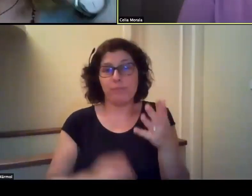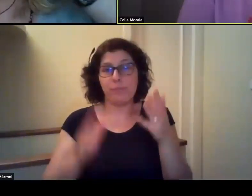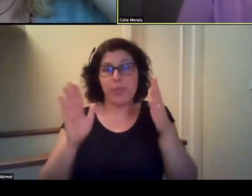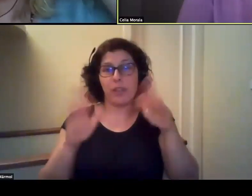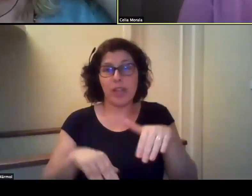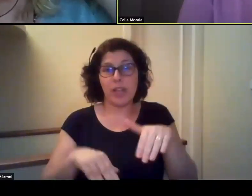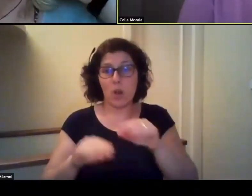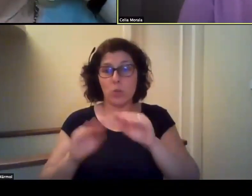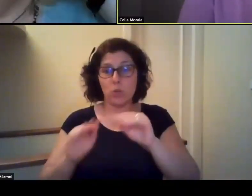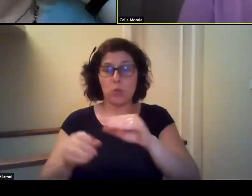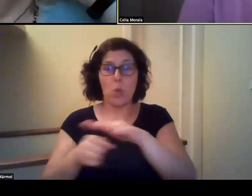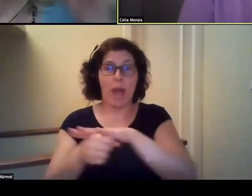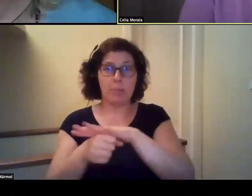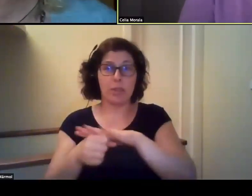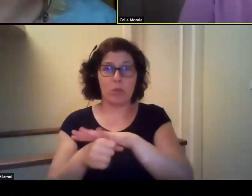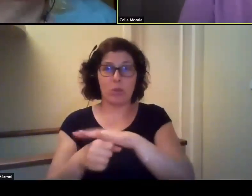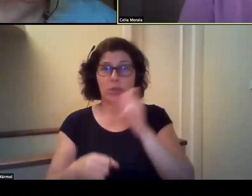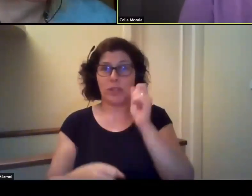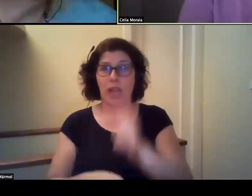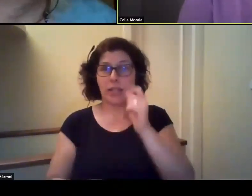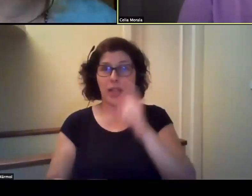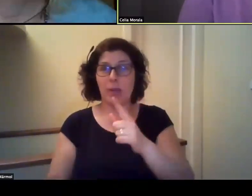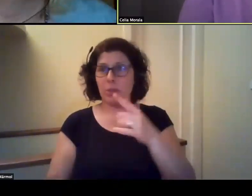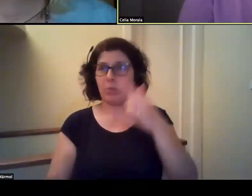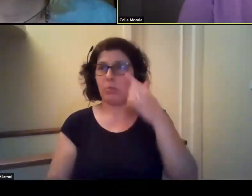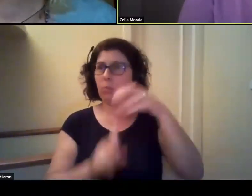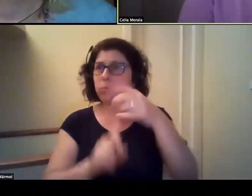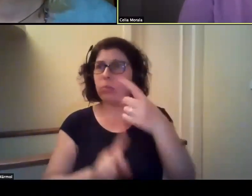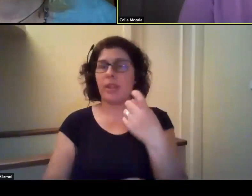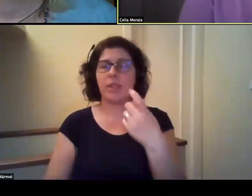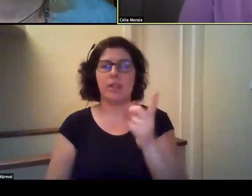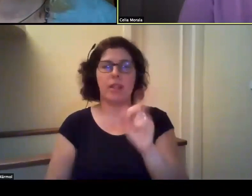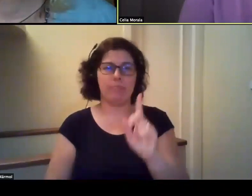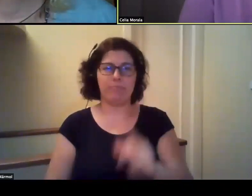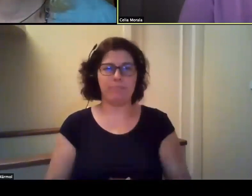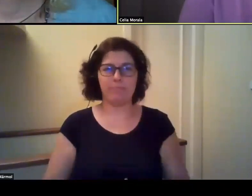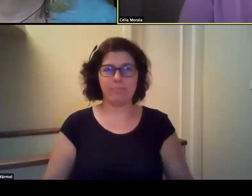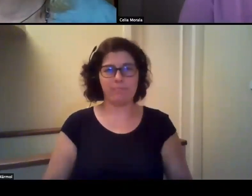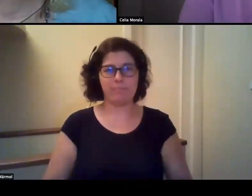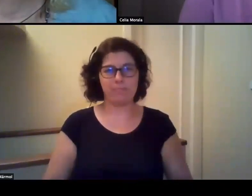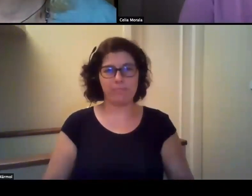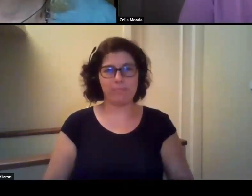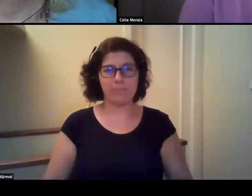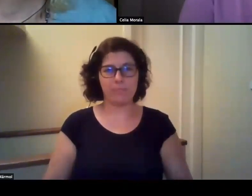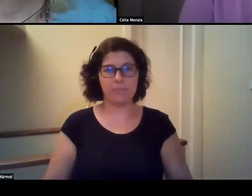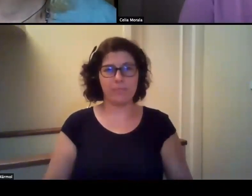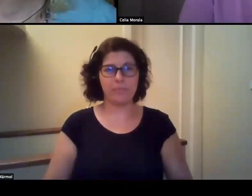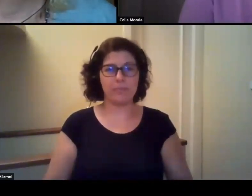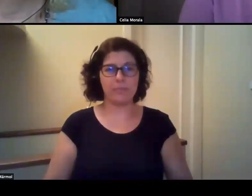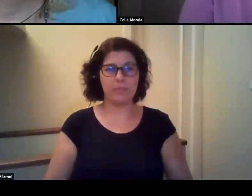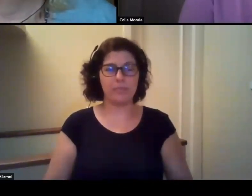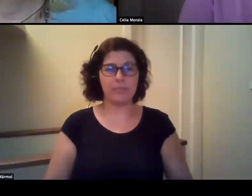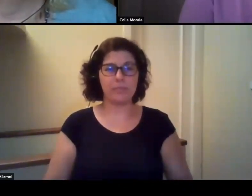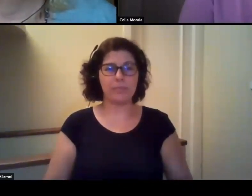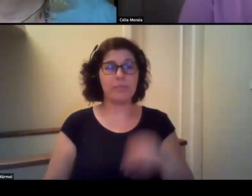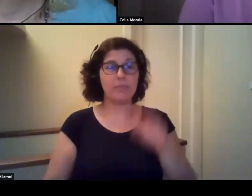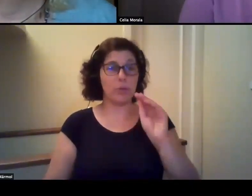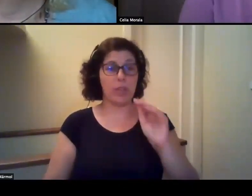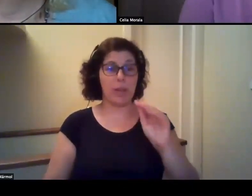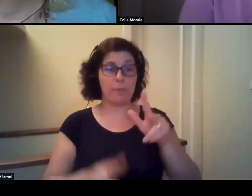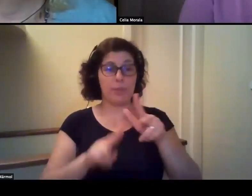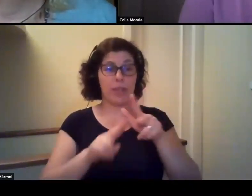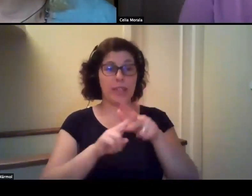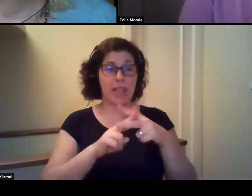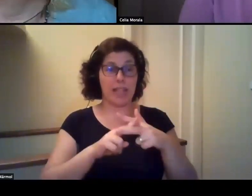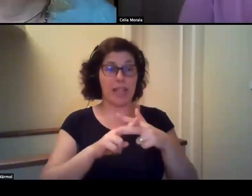pero en ningún caso es un requisito imprescindible. En los talleres destinados a los alumnos más